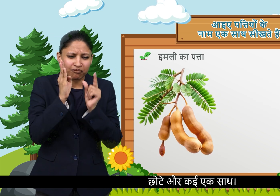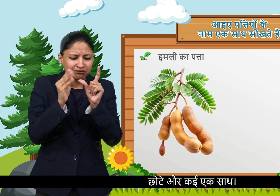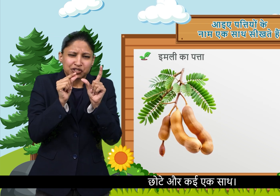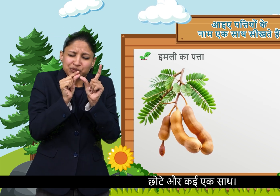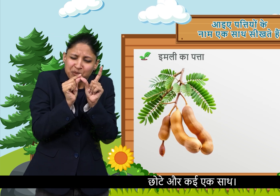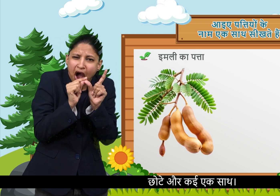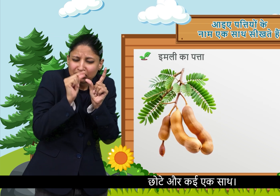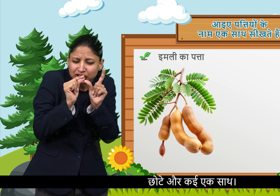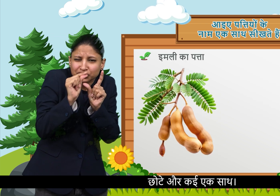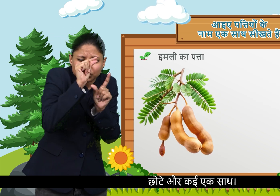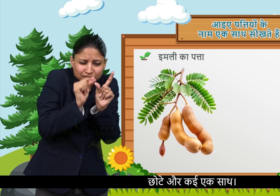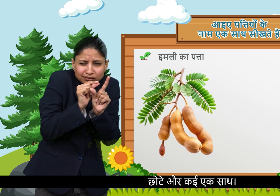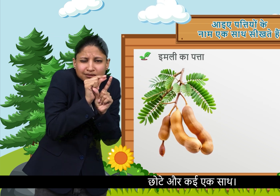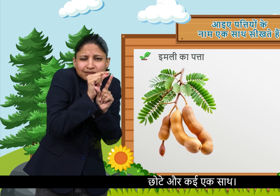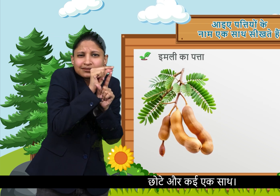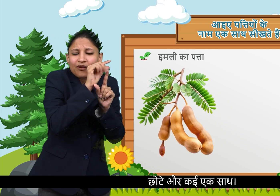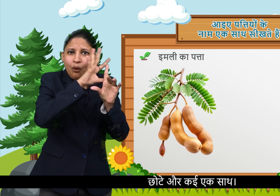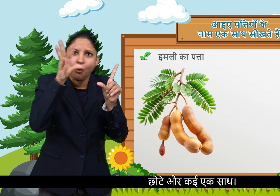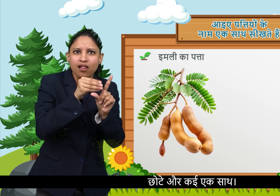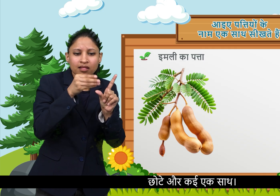छोटे और कई एक साथ,